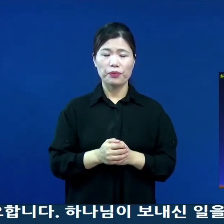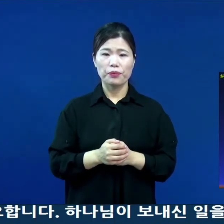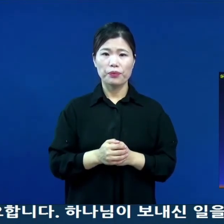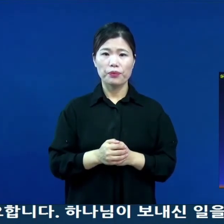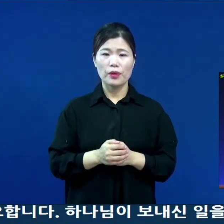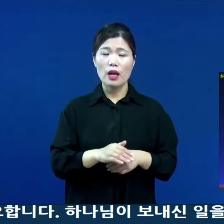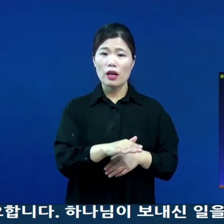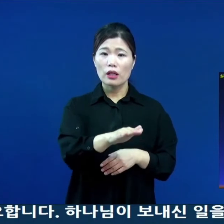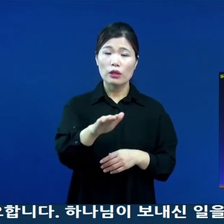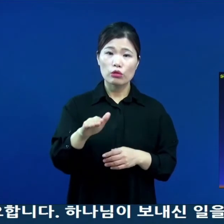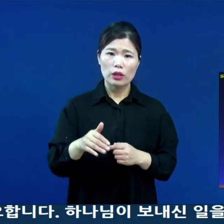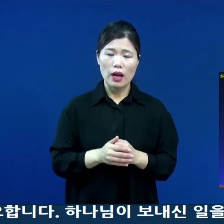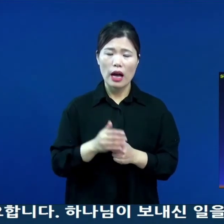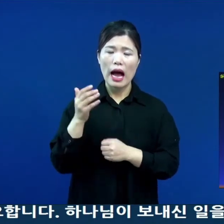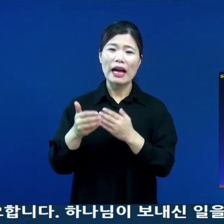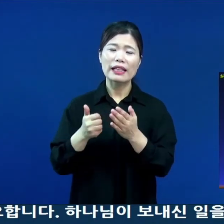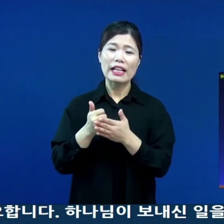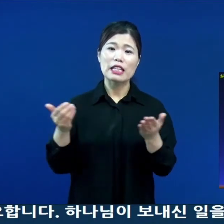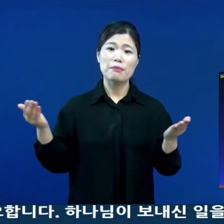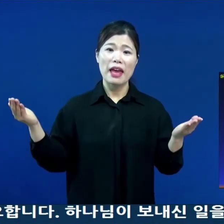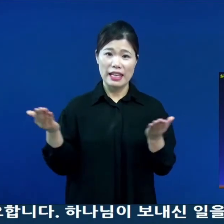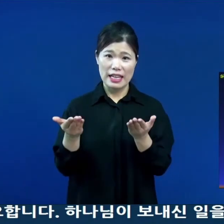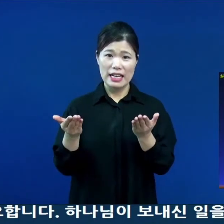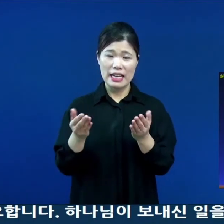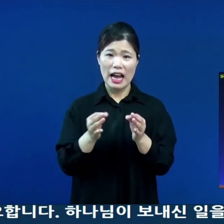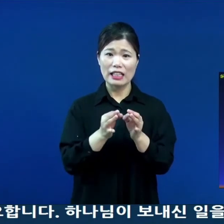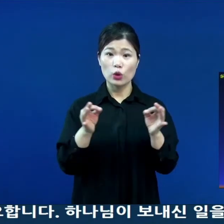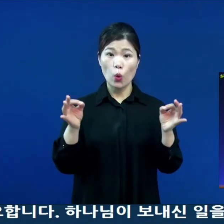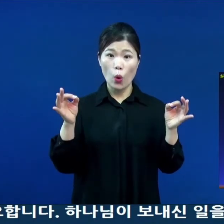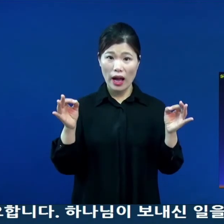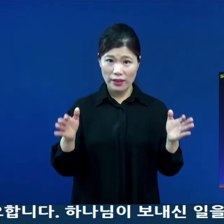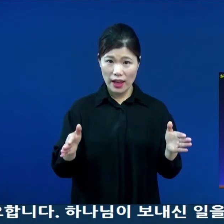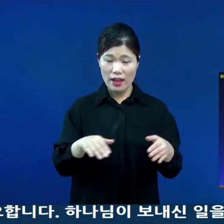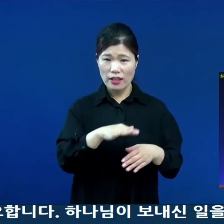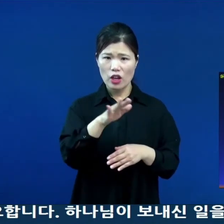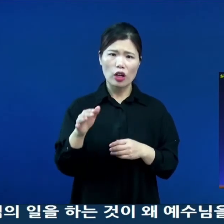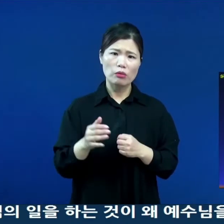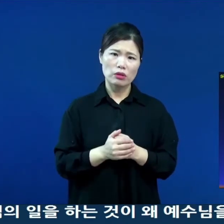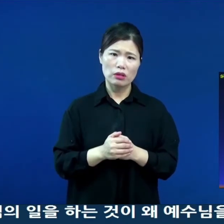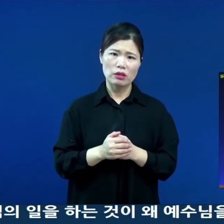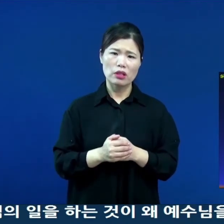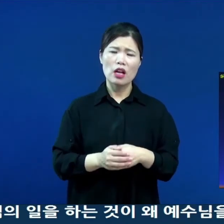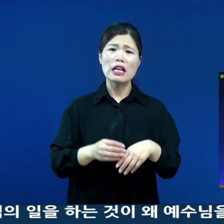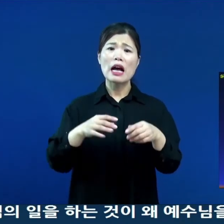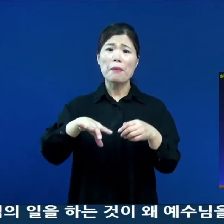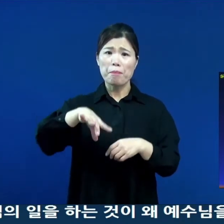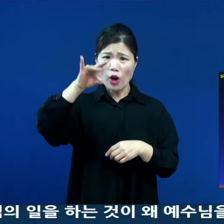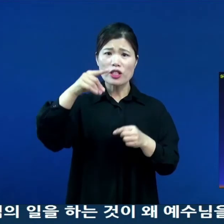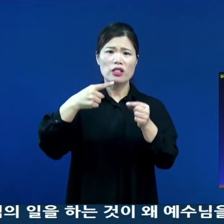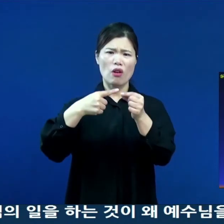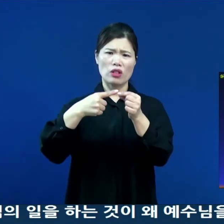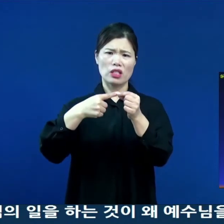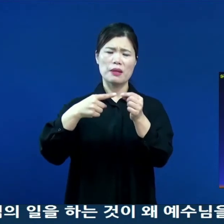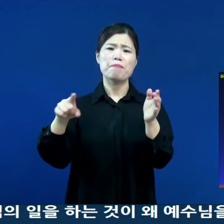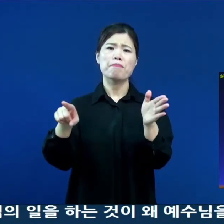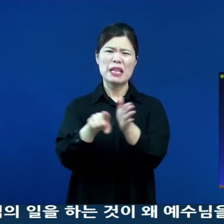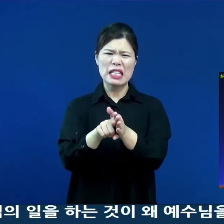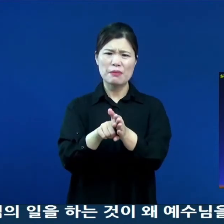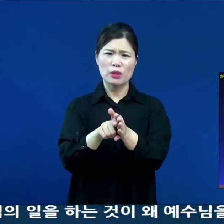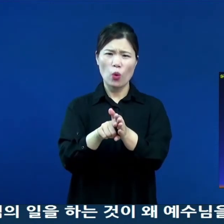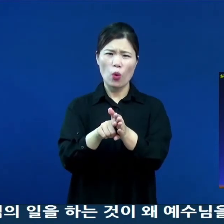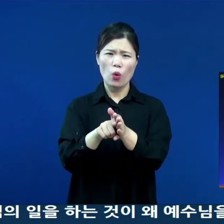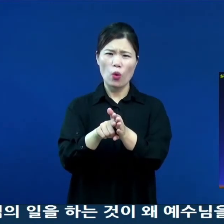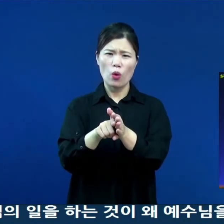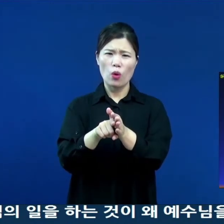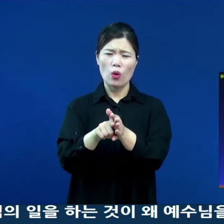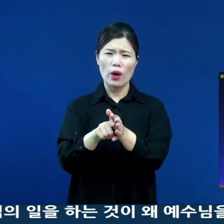우리가 하나님의 일을 하는 동안 우리는 첫째 믿음으로 해야 된다. 믿음으로 하는데